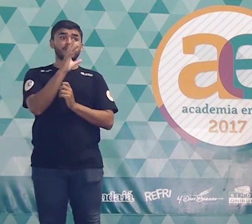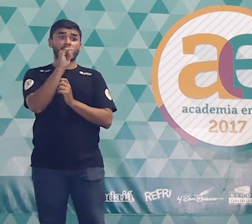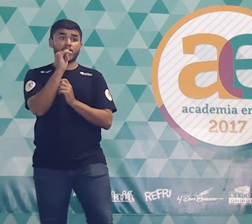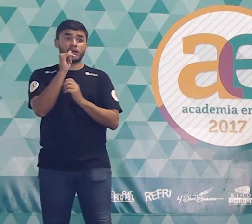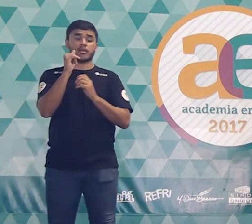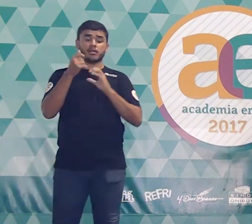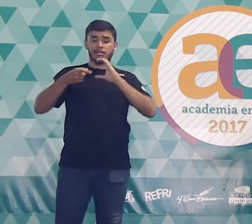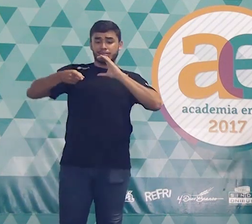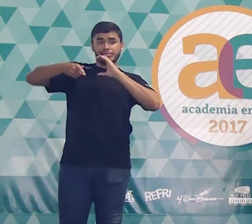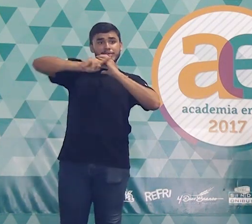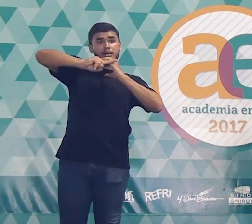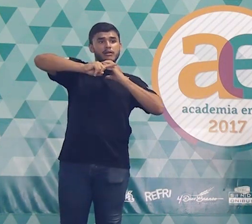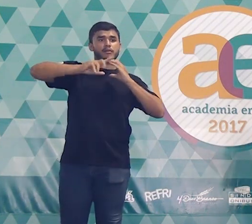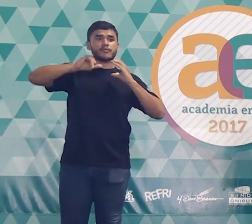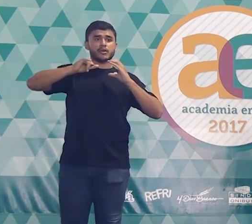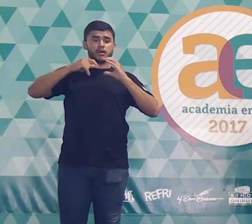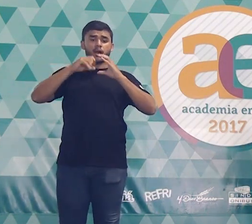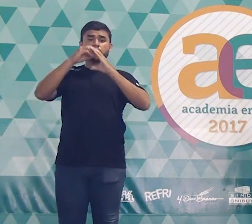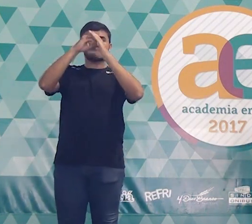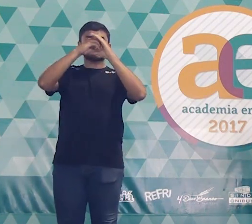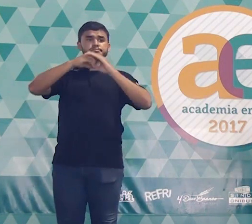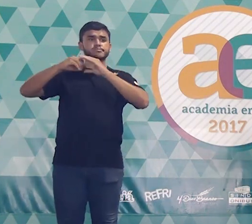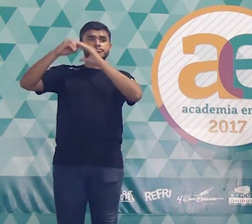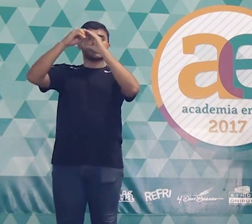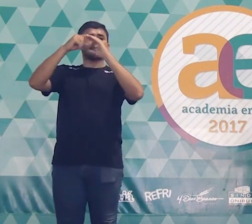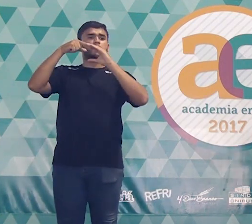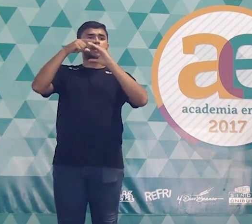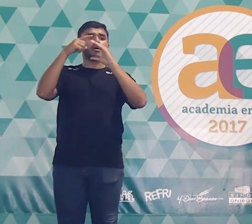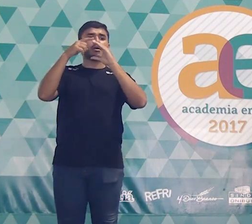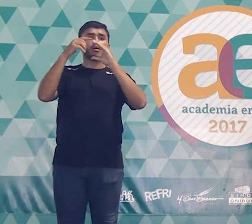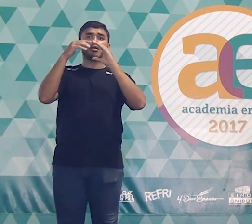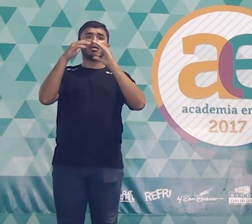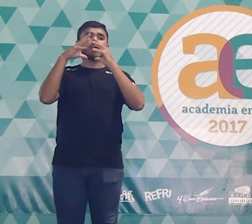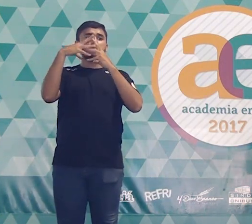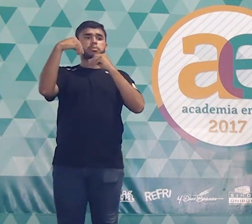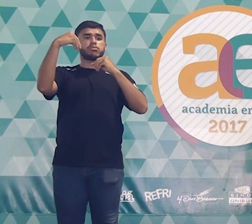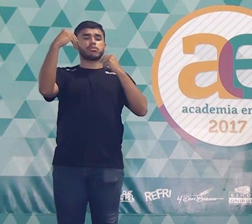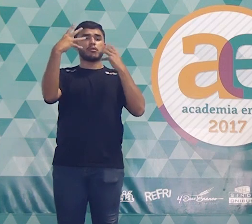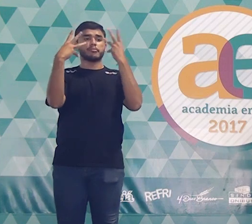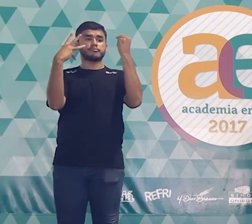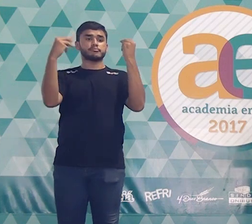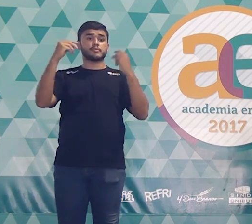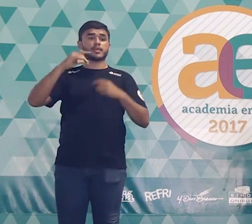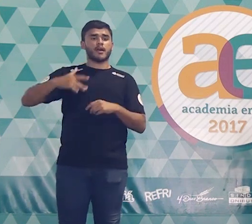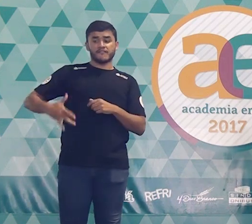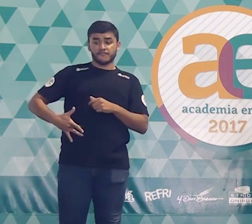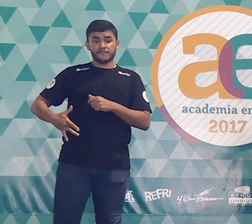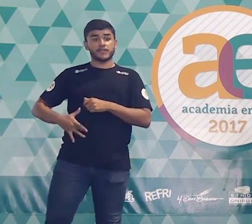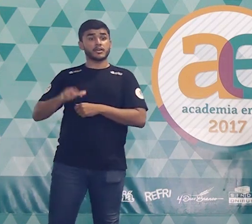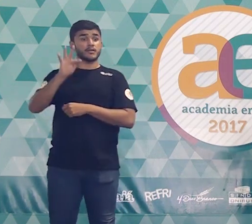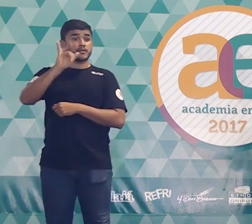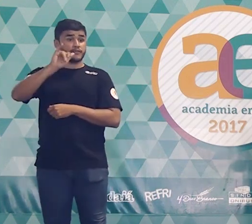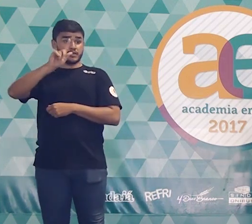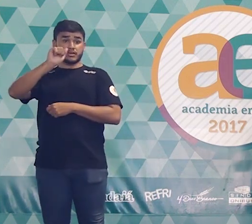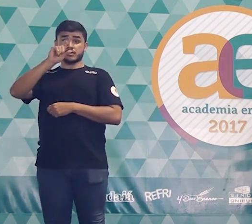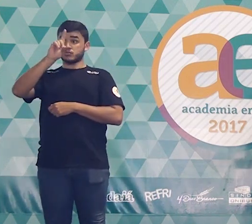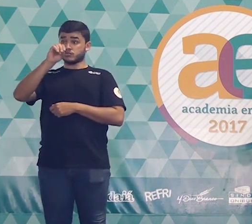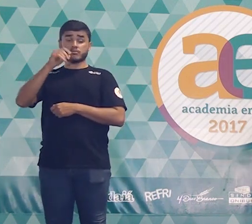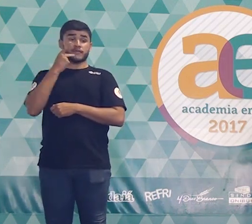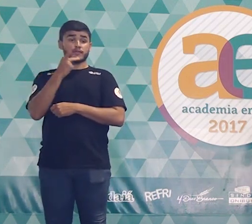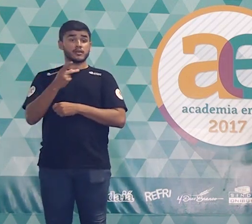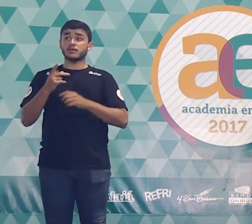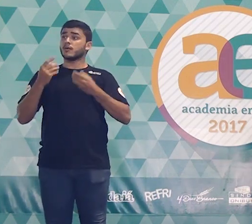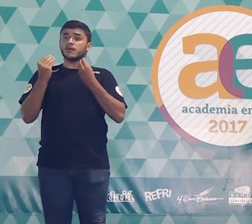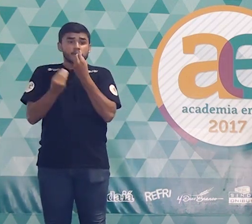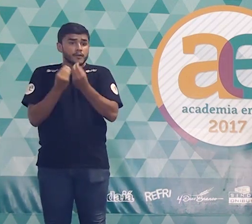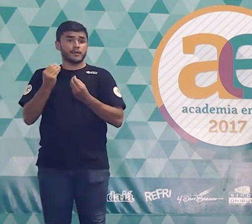gente, são células que não estão funcionando. Então, você imagina, por exemplo, um fígado. Você tem lá o hepatócito, que é a célula do fígado, onde